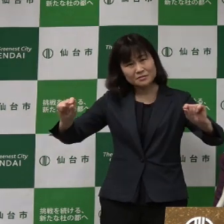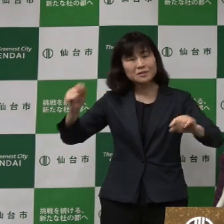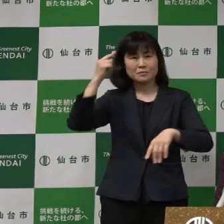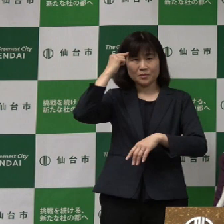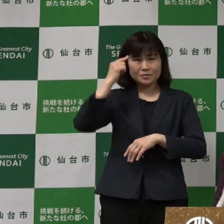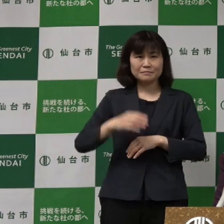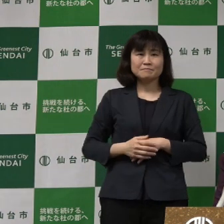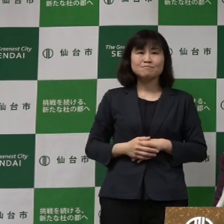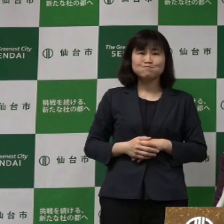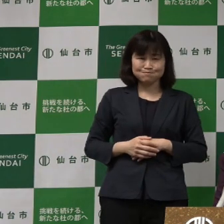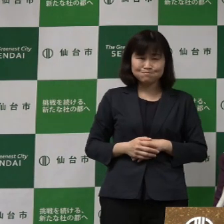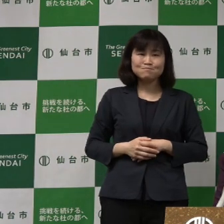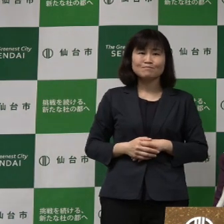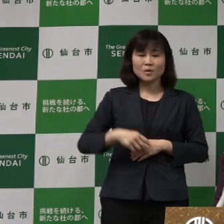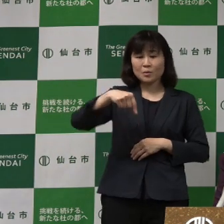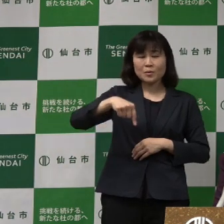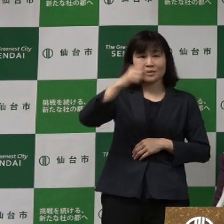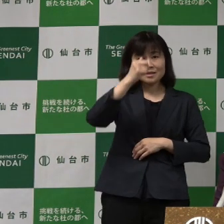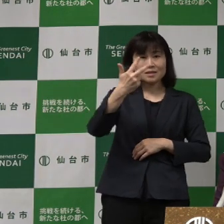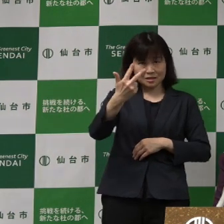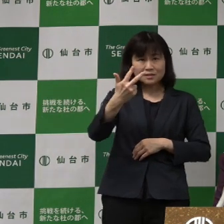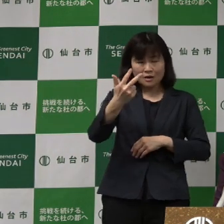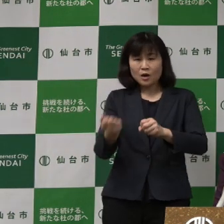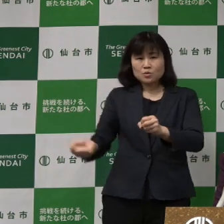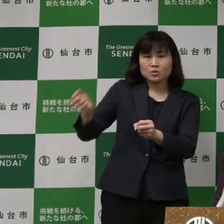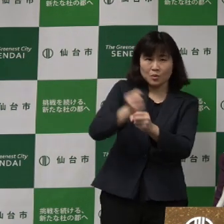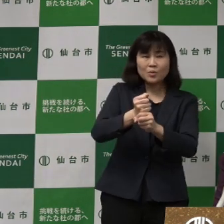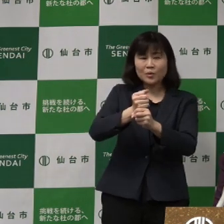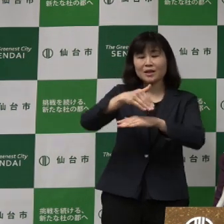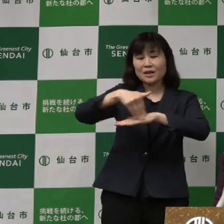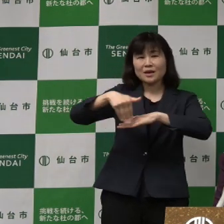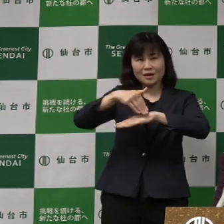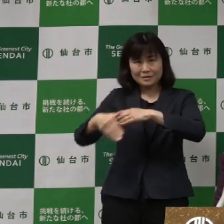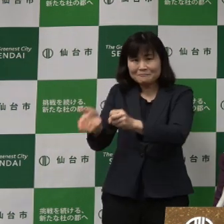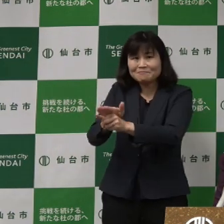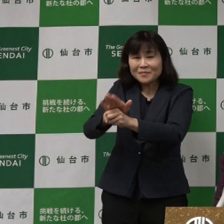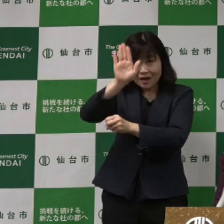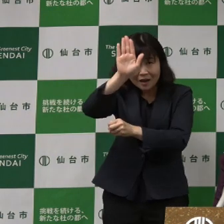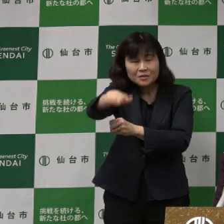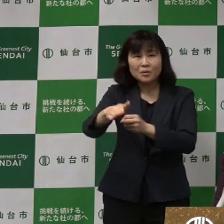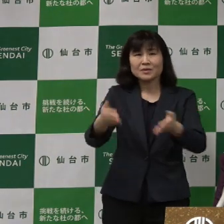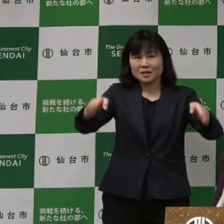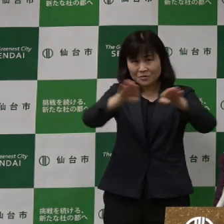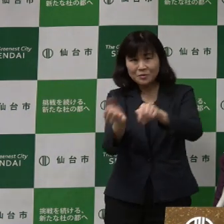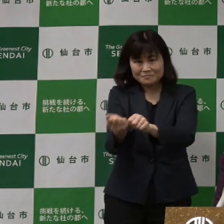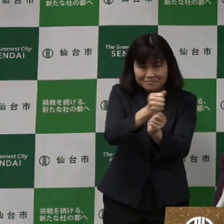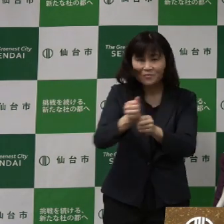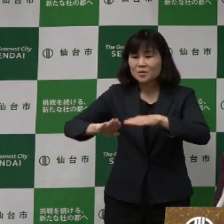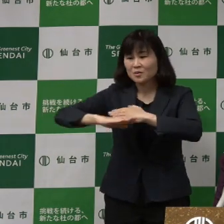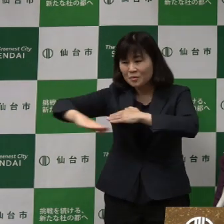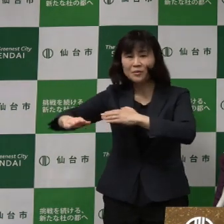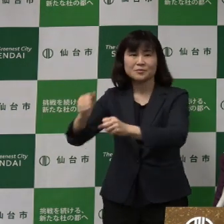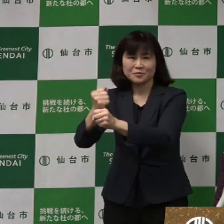ては5年の復興計画を立てて、速やかにカード事業に着手をし、また被災